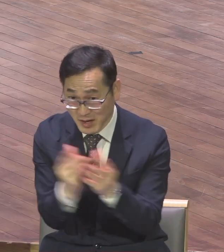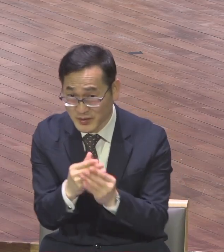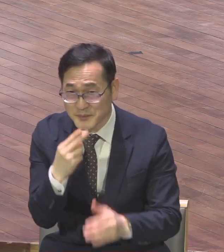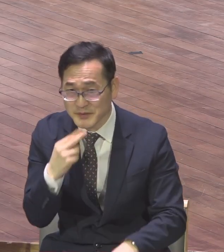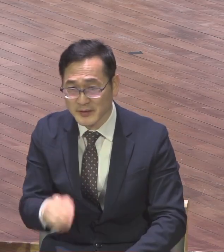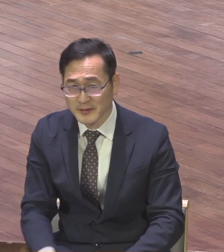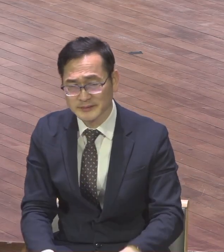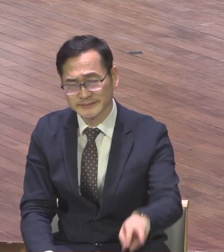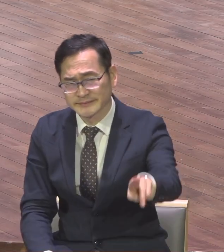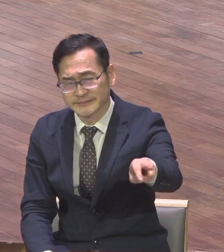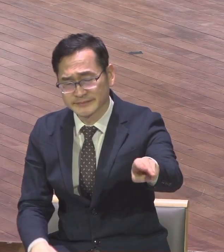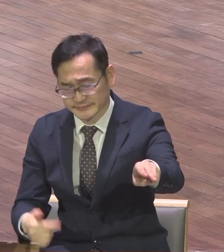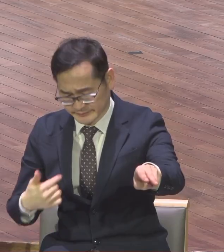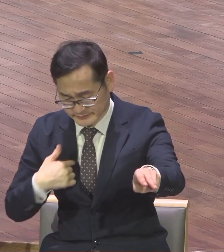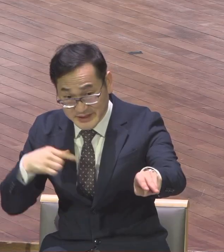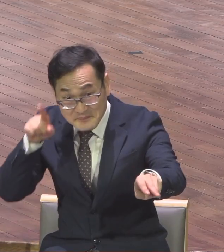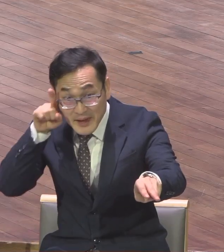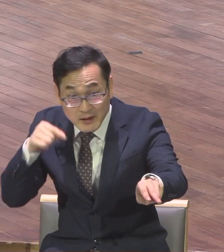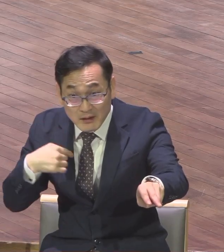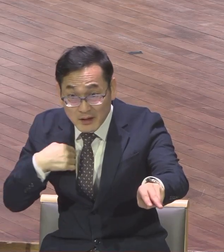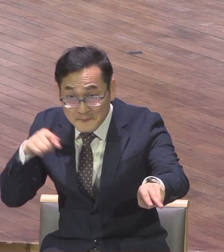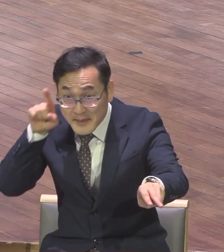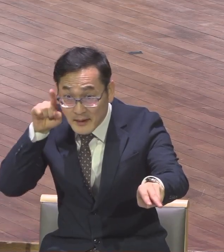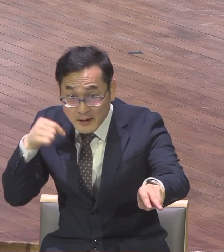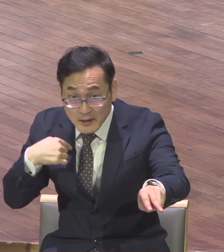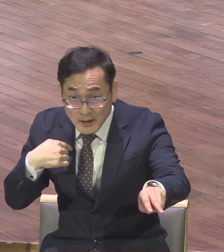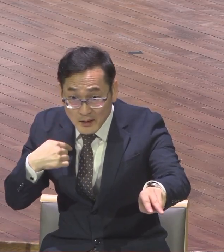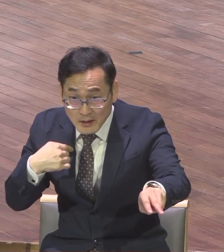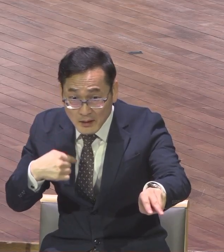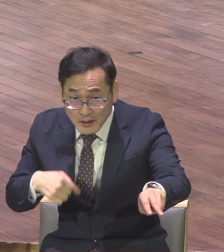남을 비판한 너야, 너는 누구냐?